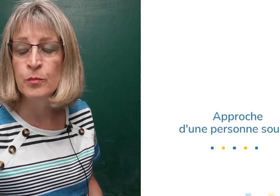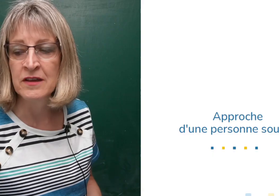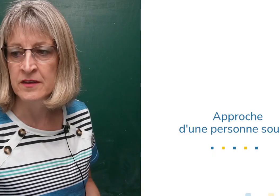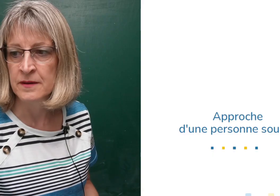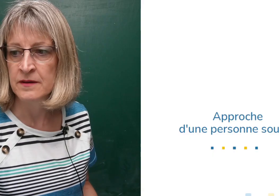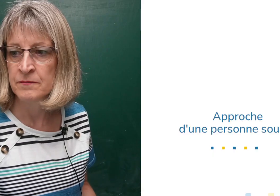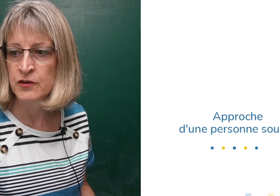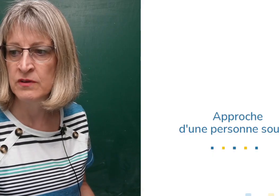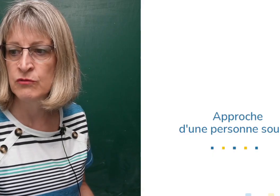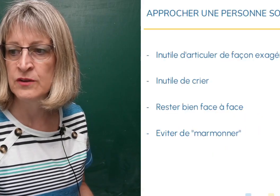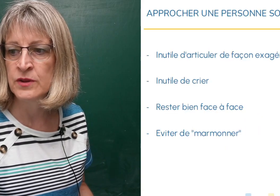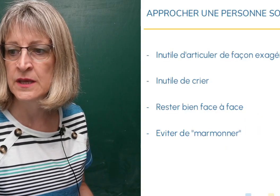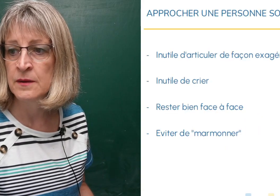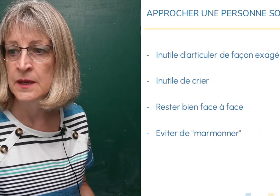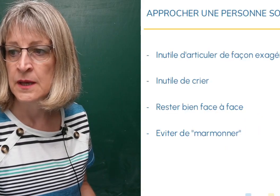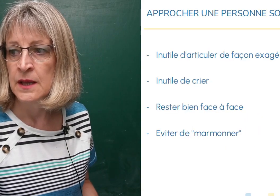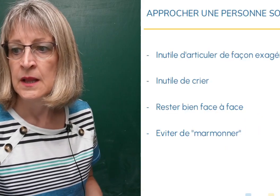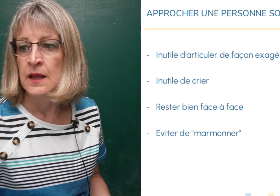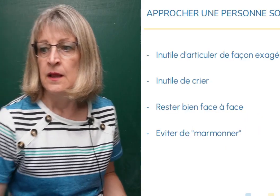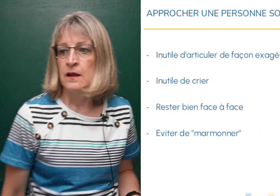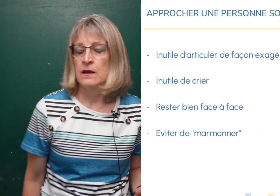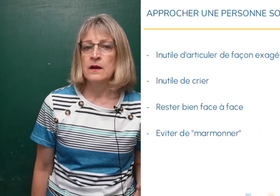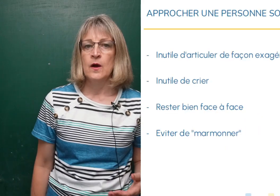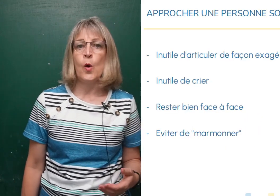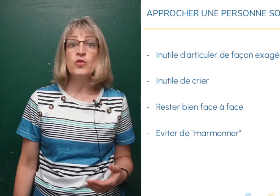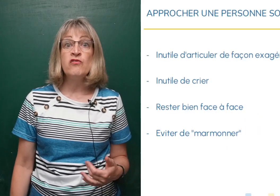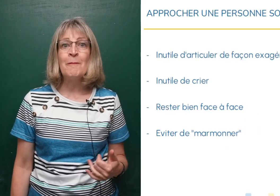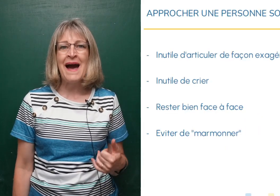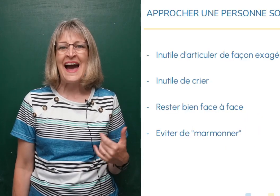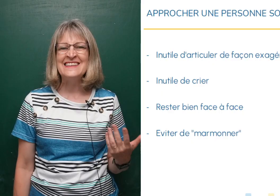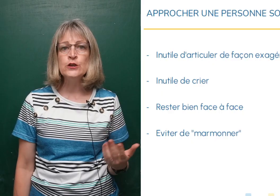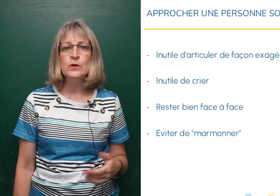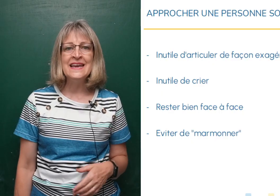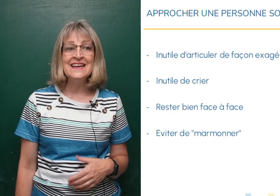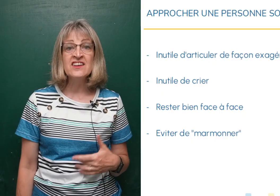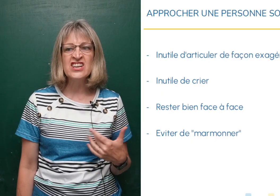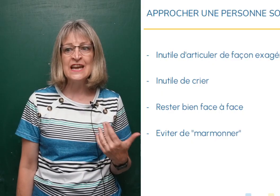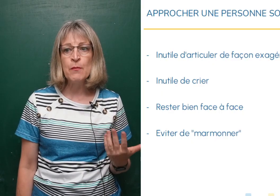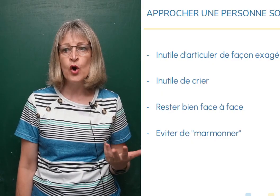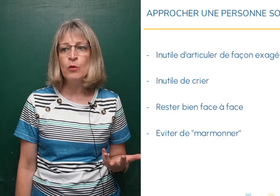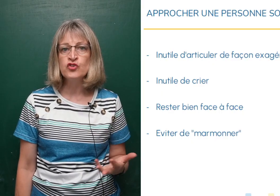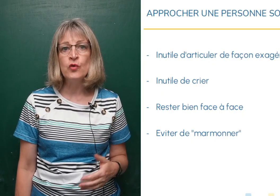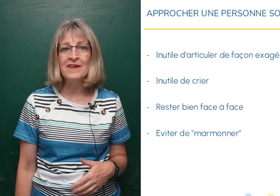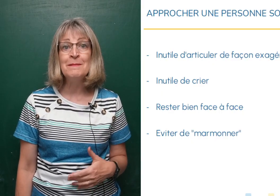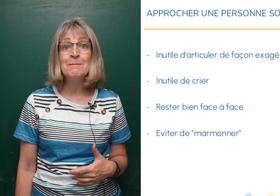base, hein? Je vais vous les donner. On ne va pas articuler exagérément comme je le fais